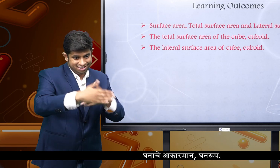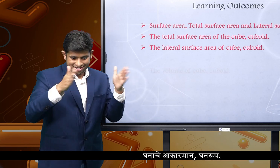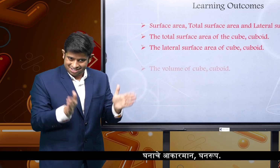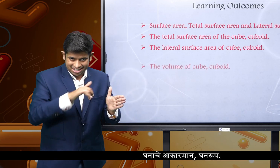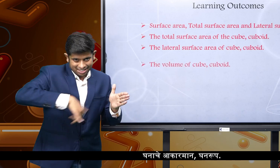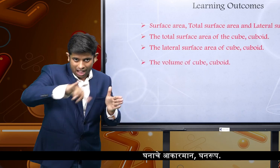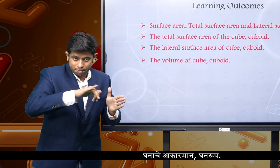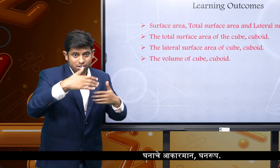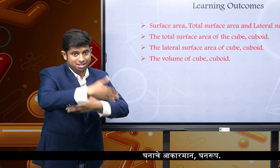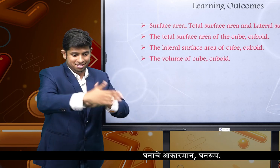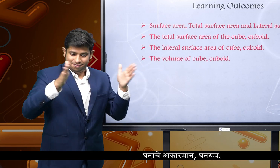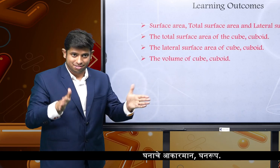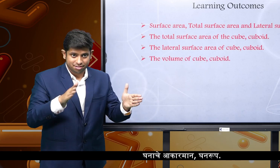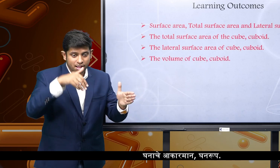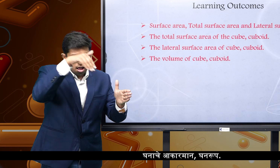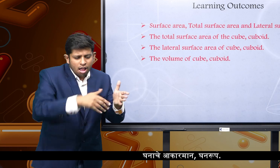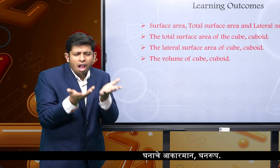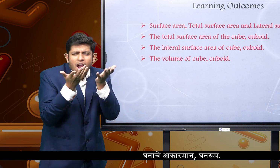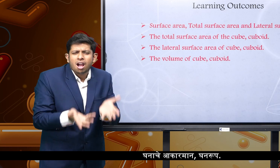घनाचे आकारमान घनरूप.